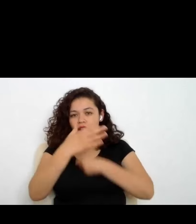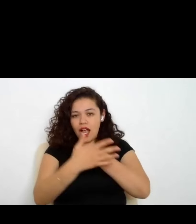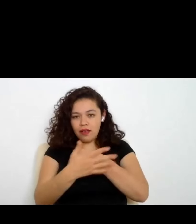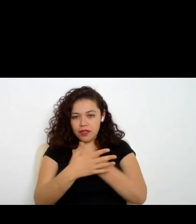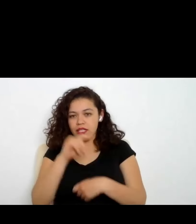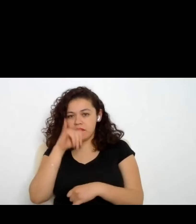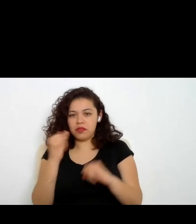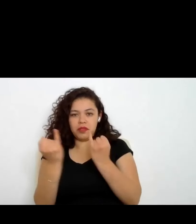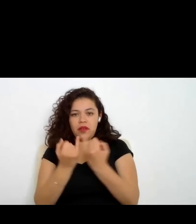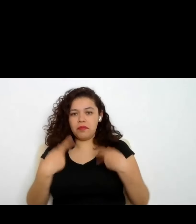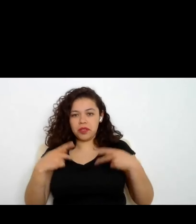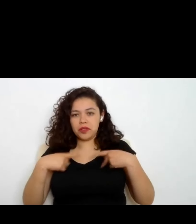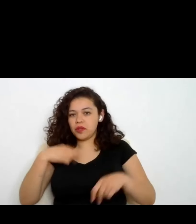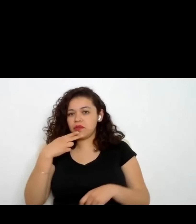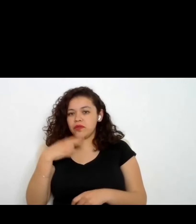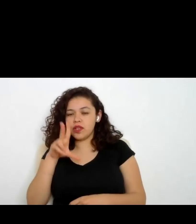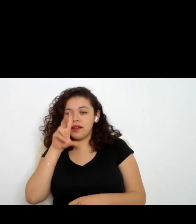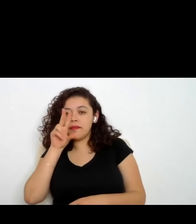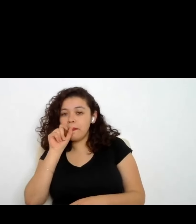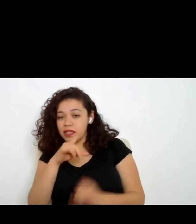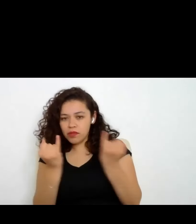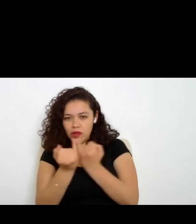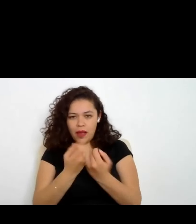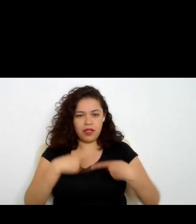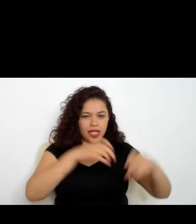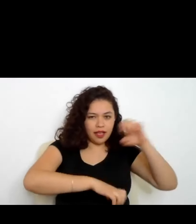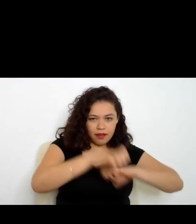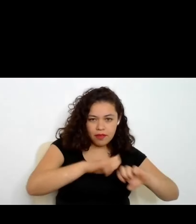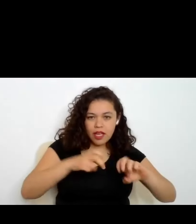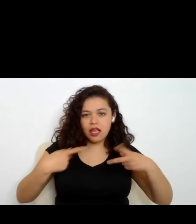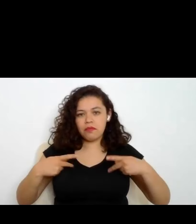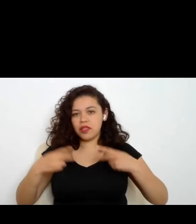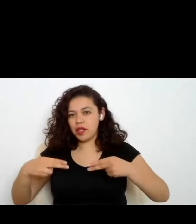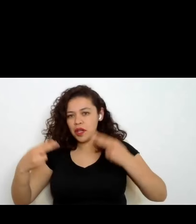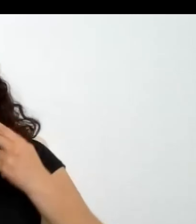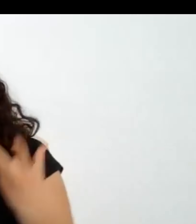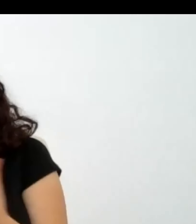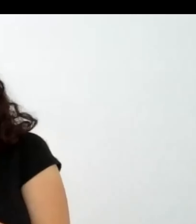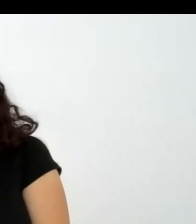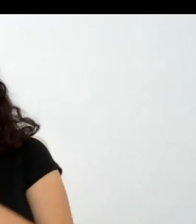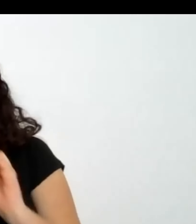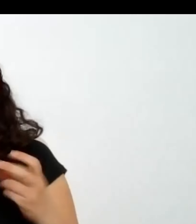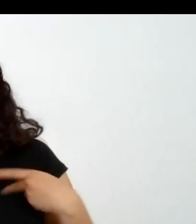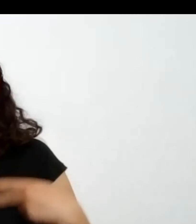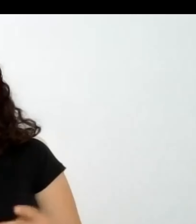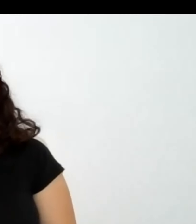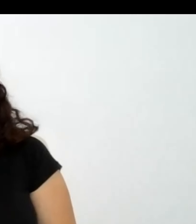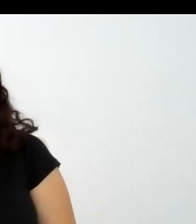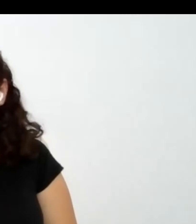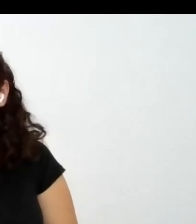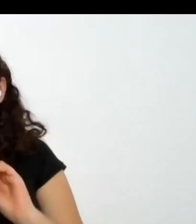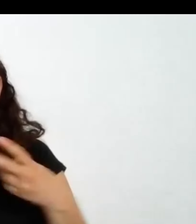de un empleado que de un socio, que de un candidato o que de un paciente.